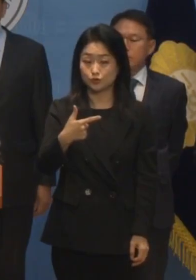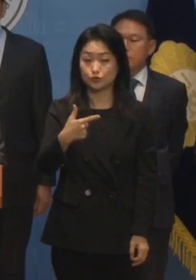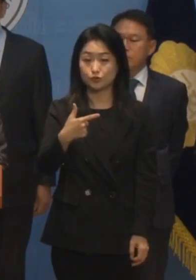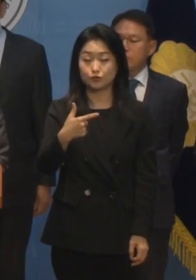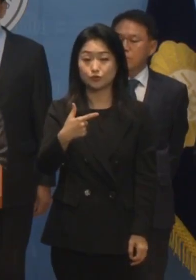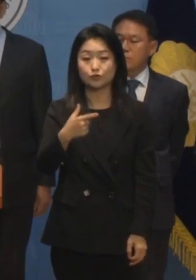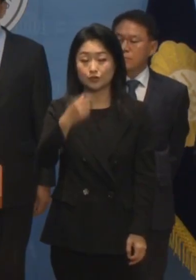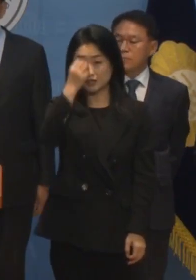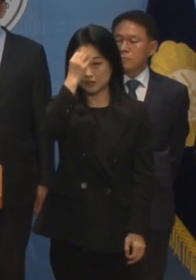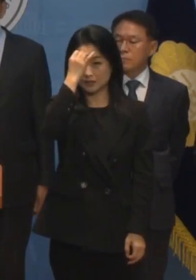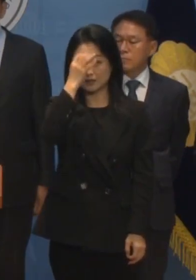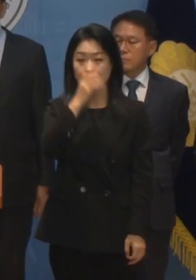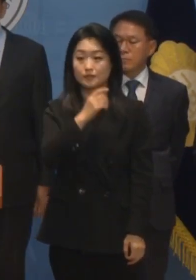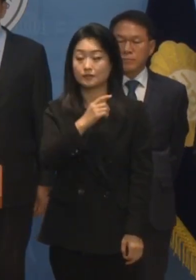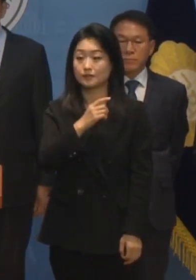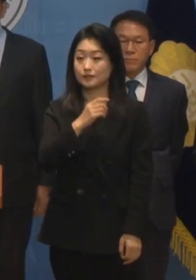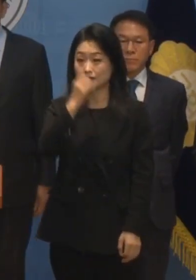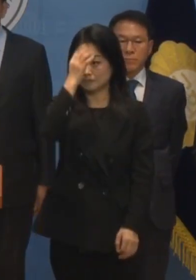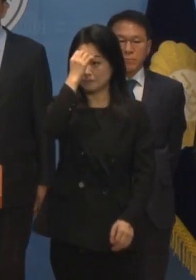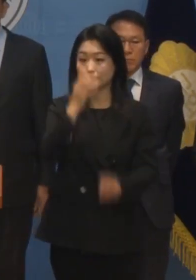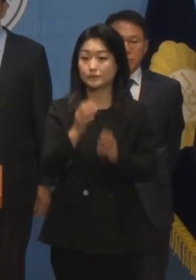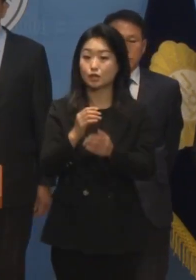말씀해 주겠습니다.